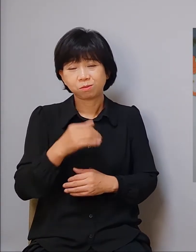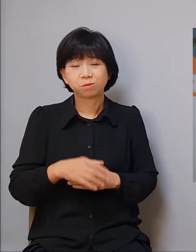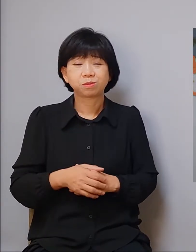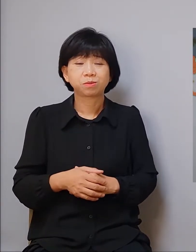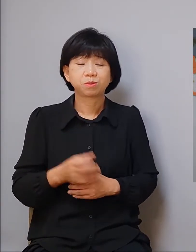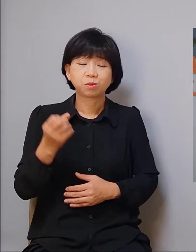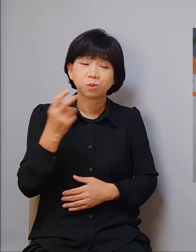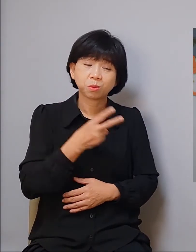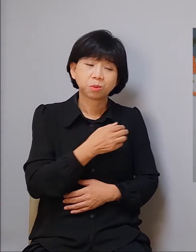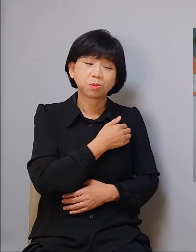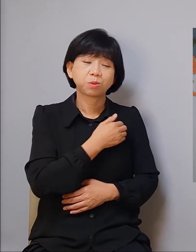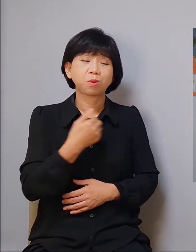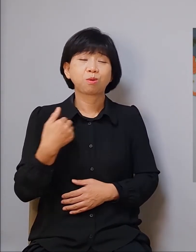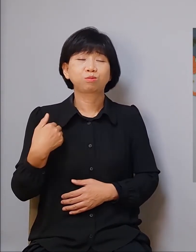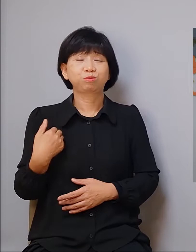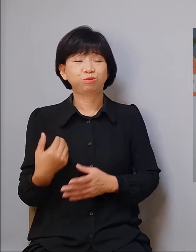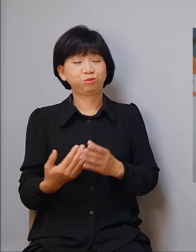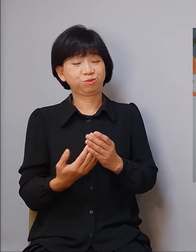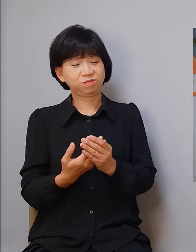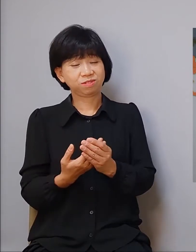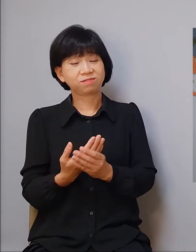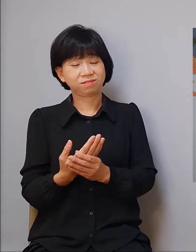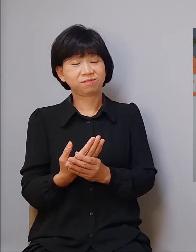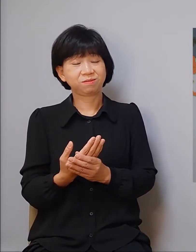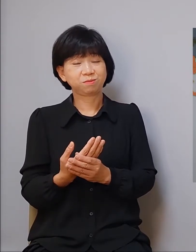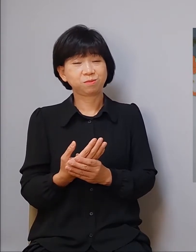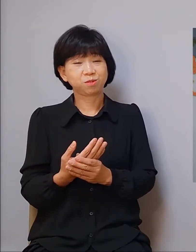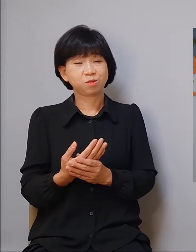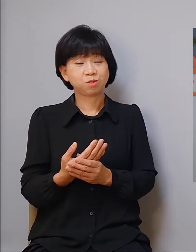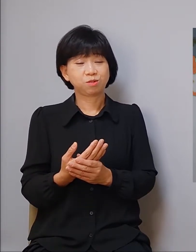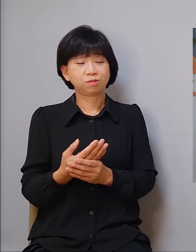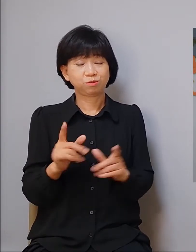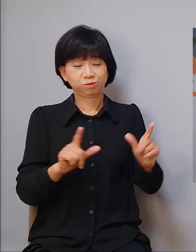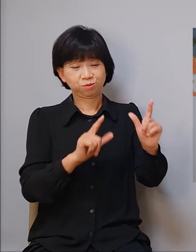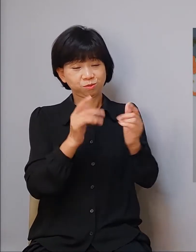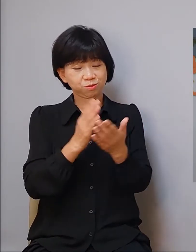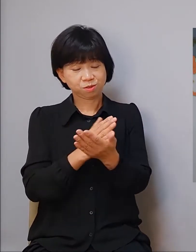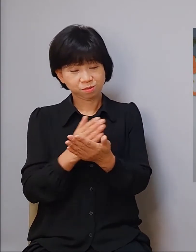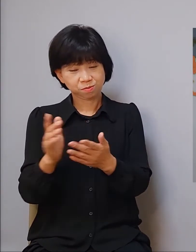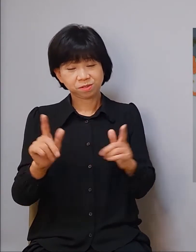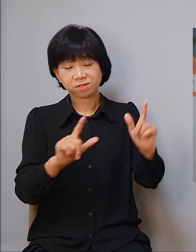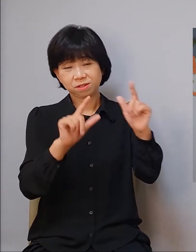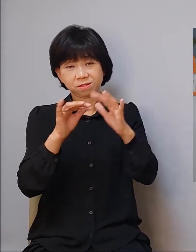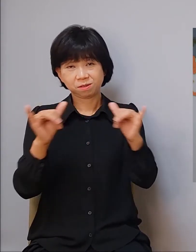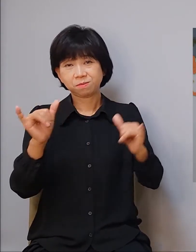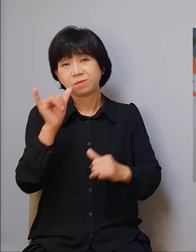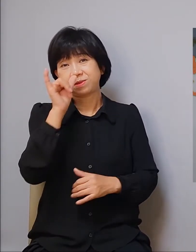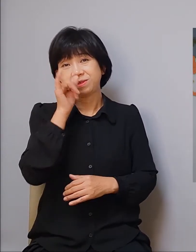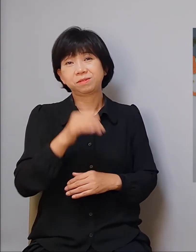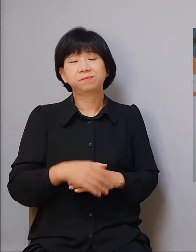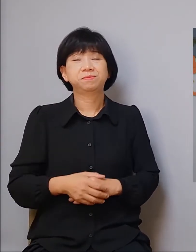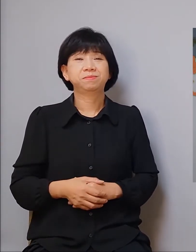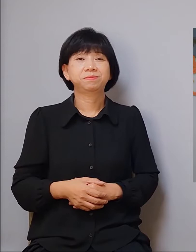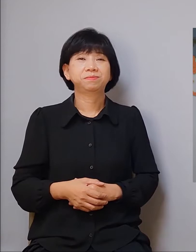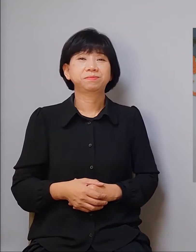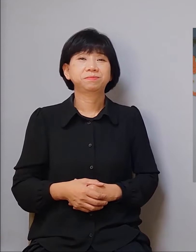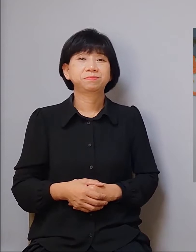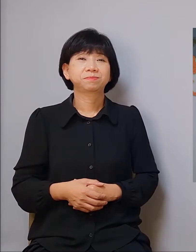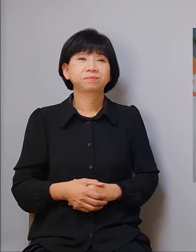생겨서 그래도 인생을 누리며 나누며 살아가는 분들도 있는 것